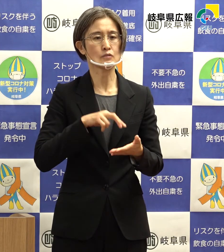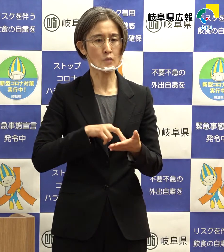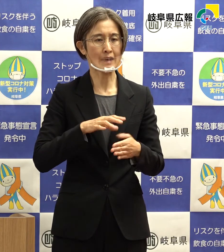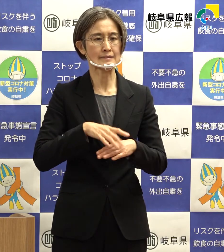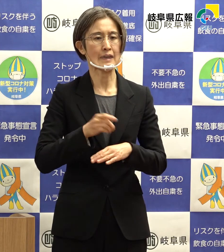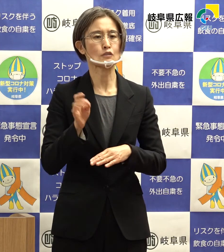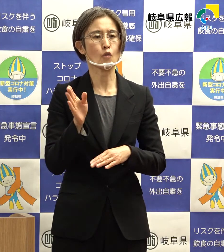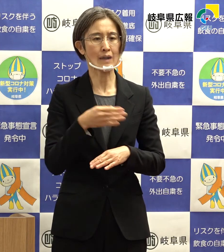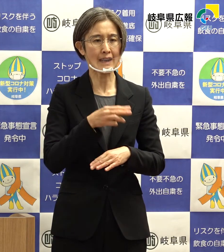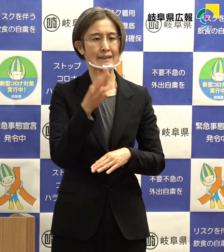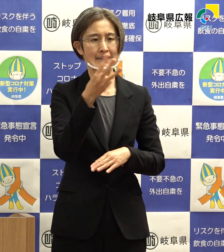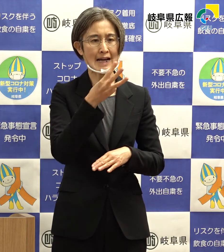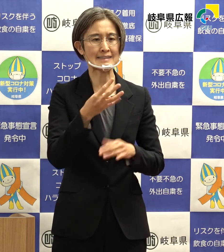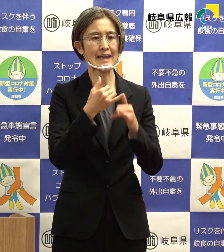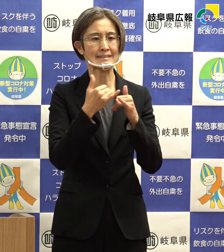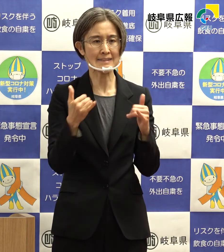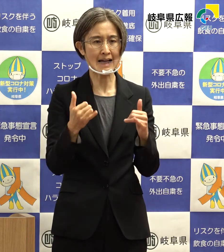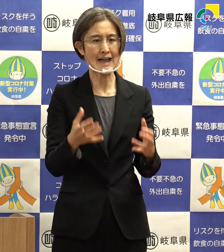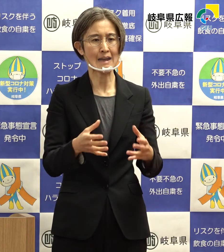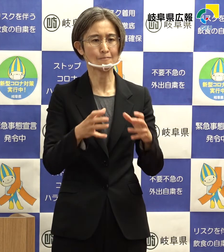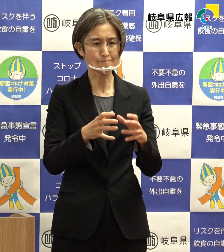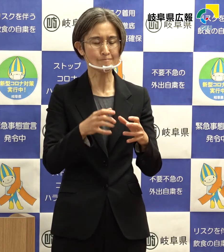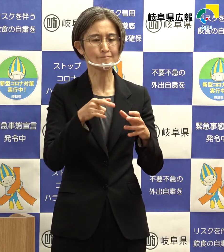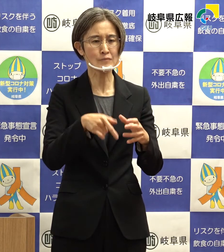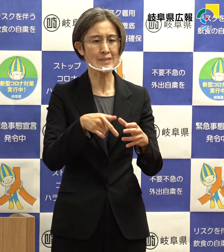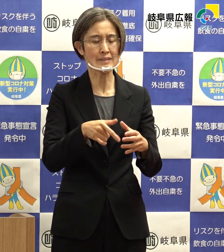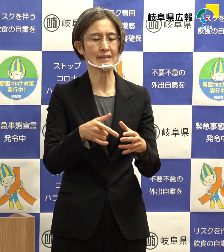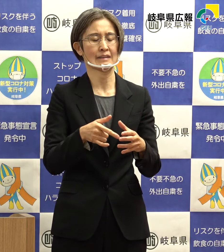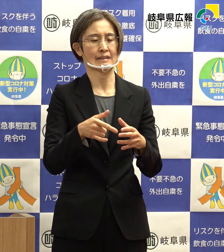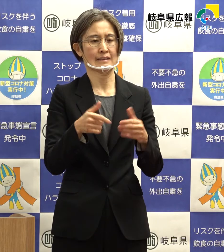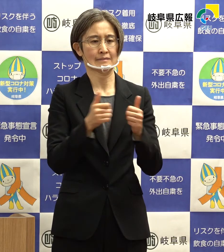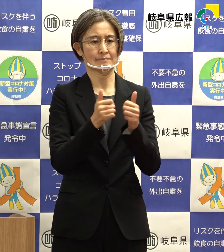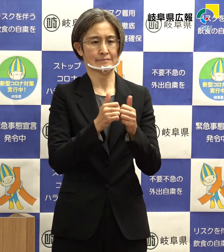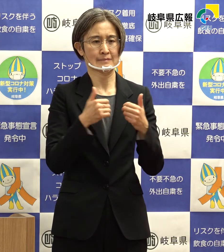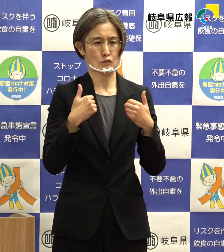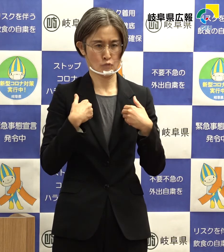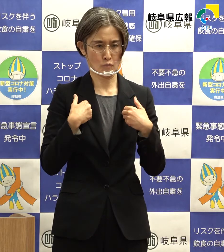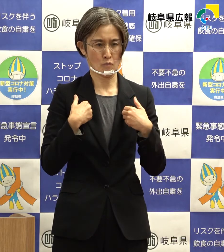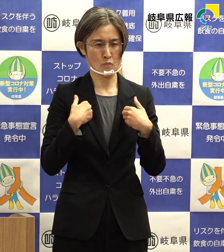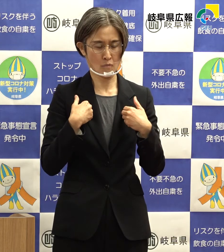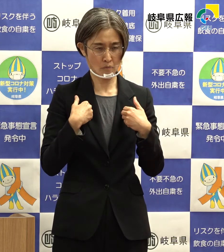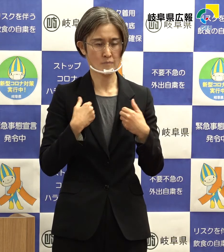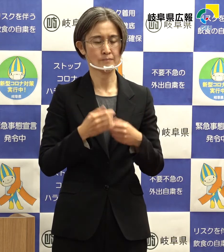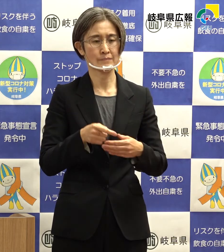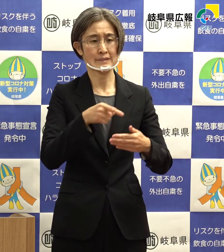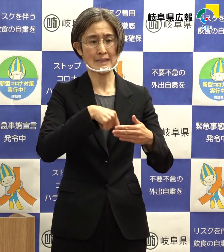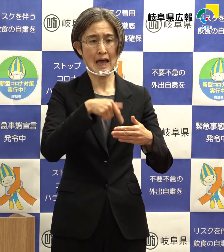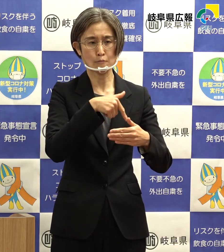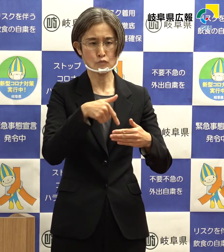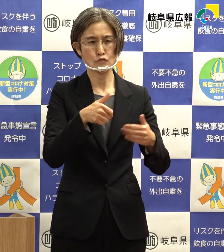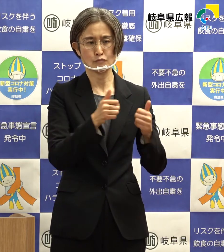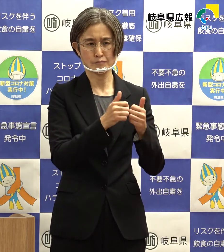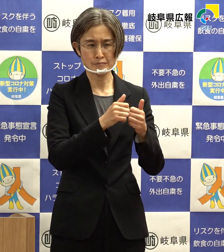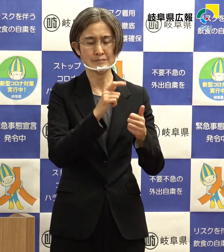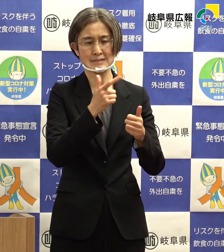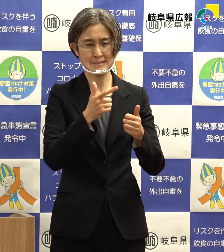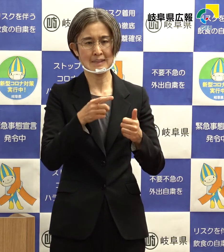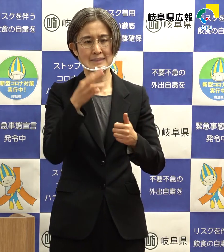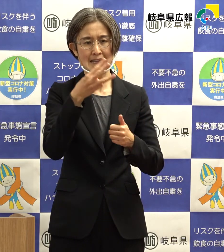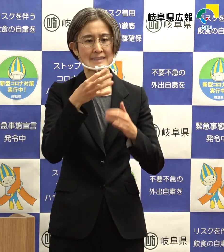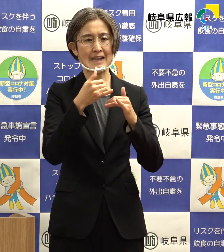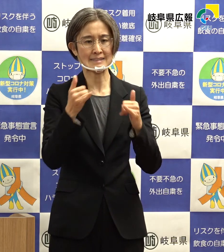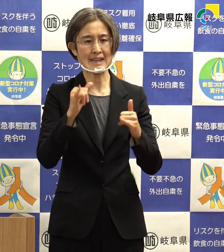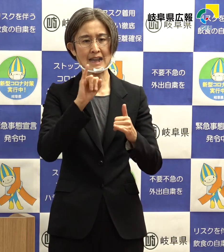ということで、事務方でもう一度同じことやってもかえっていろんな疑念を呼びますので、もう最初から第三者委員会にきっちりやってもらう